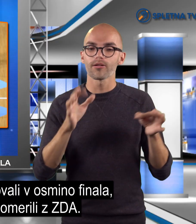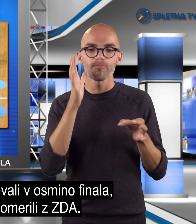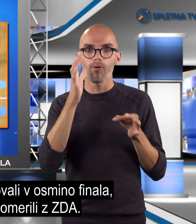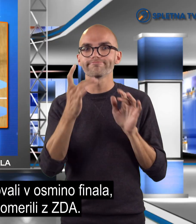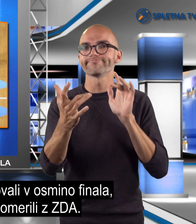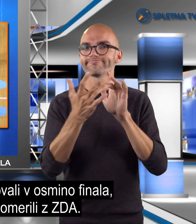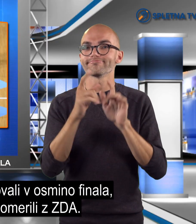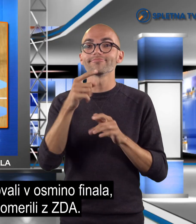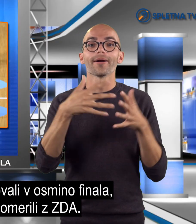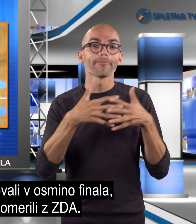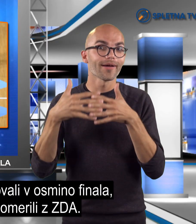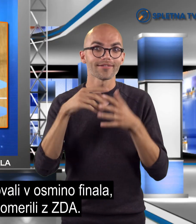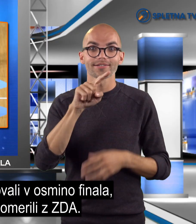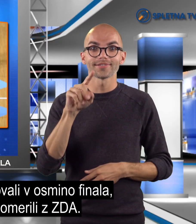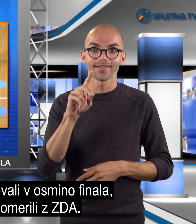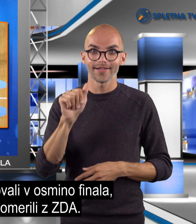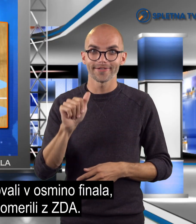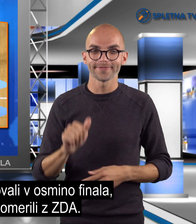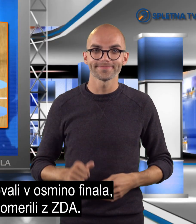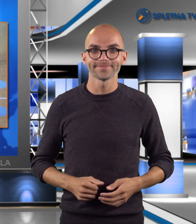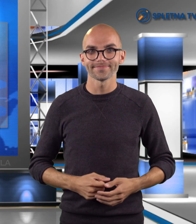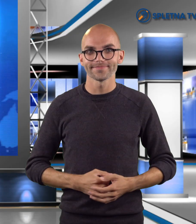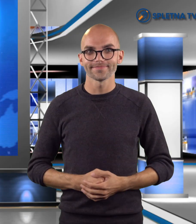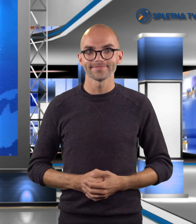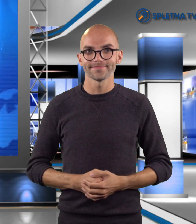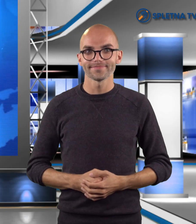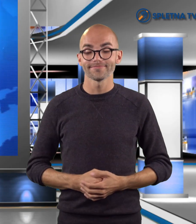osmino finala, kjer se bodo pomerili z ZDA.